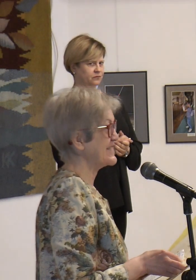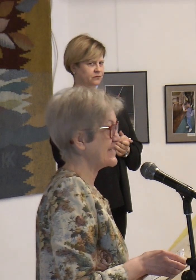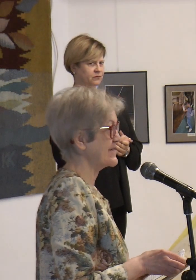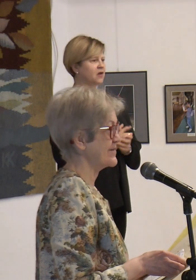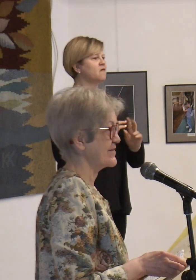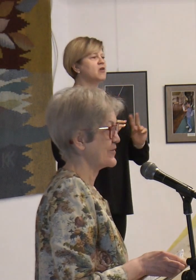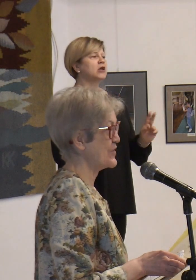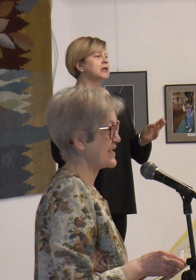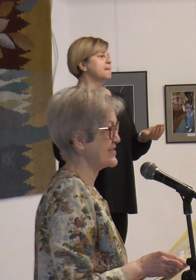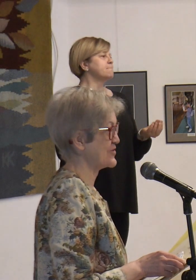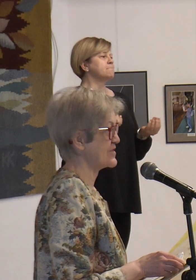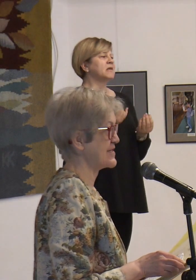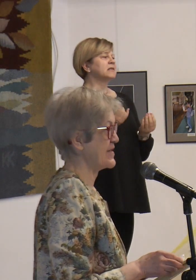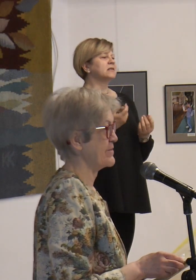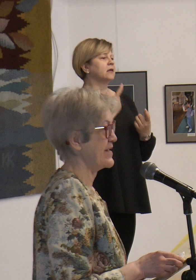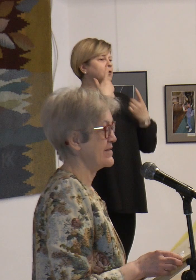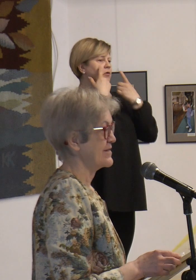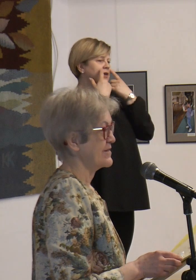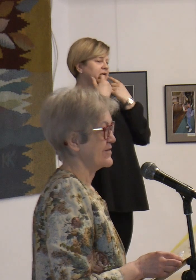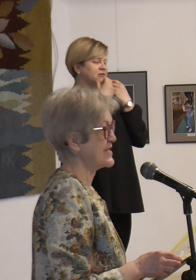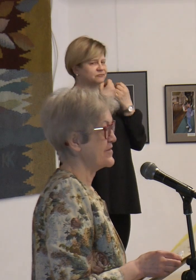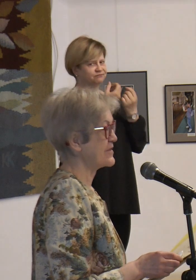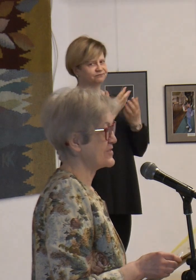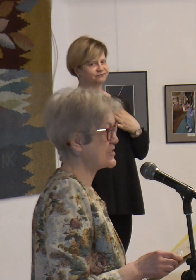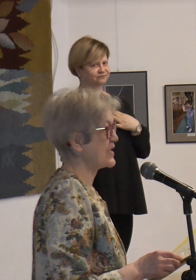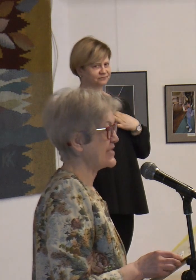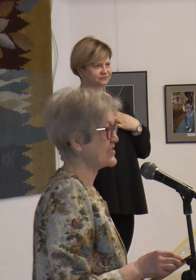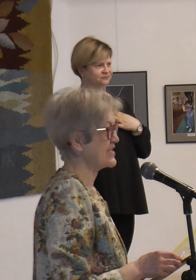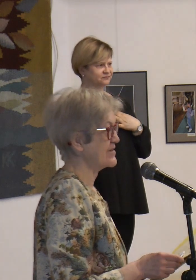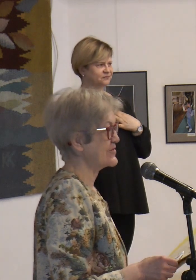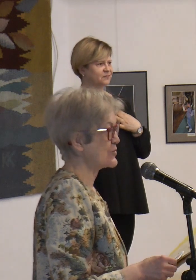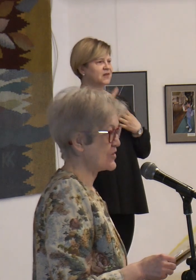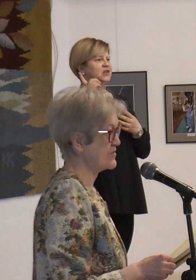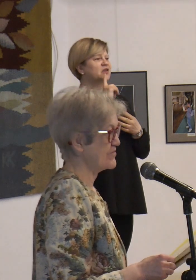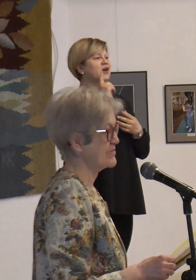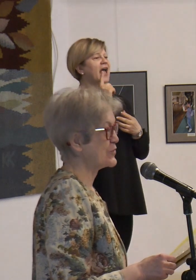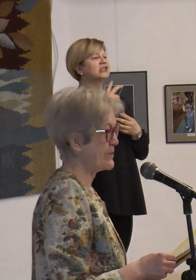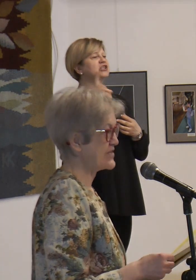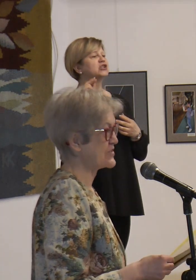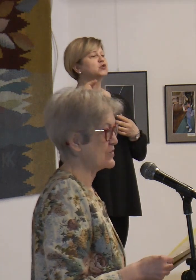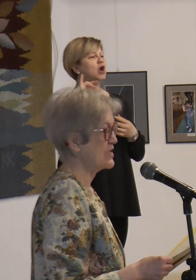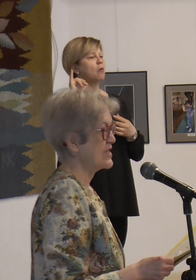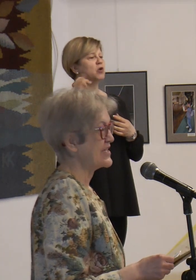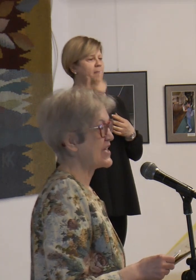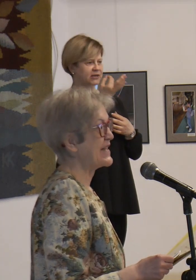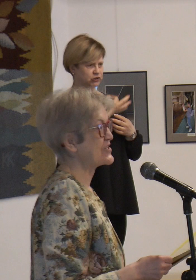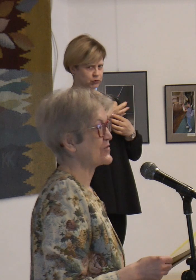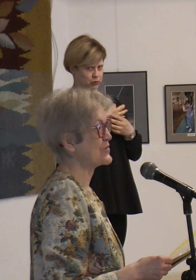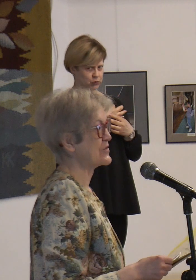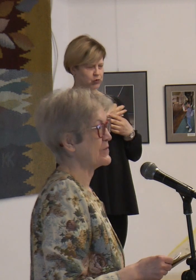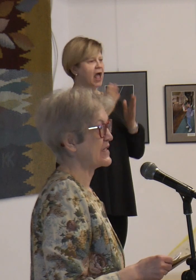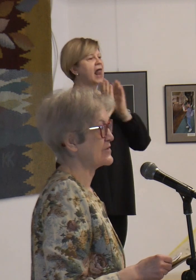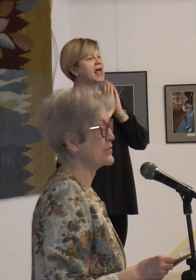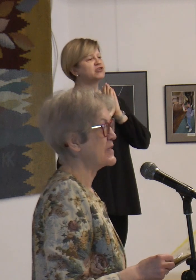Valaki mindig könnyeket csal a szemembe, az egyik az Takácsné Zsuzsa Budapestről, és